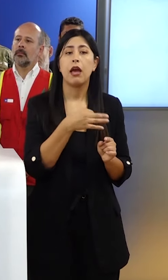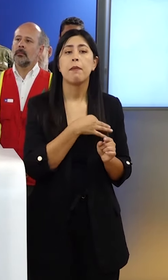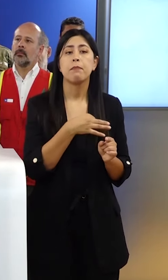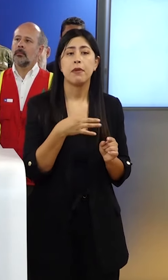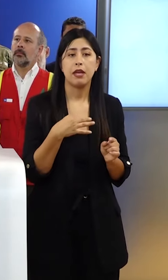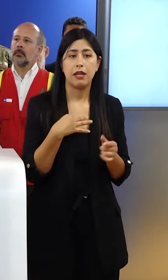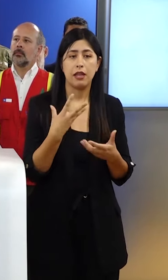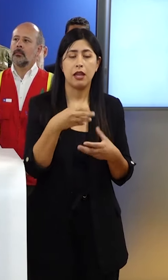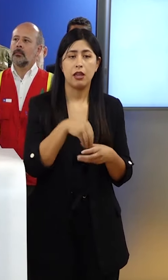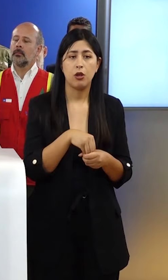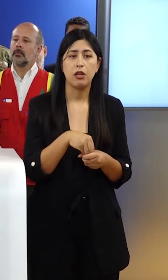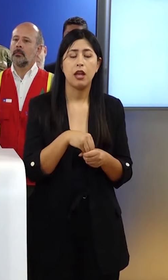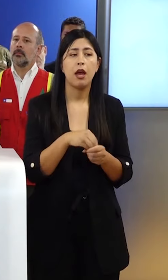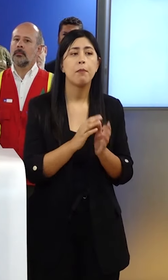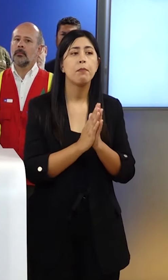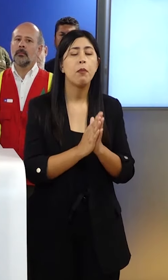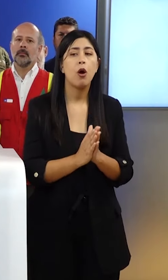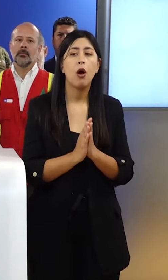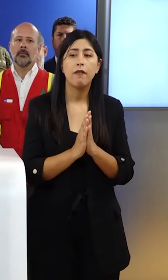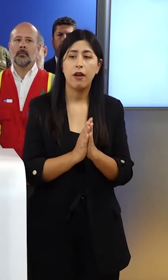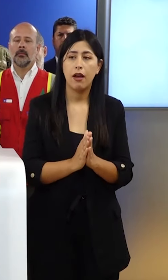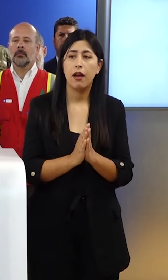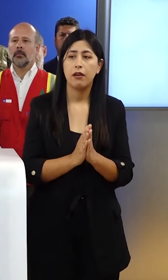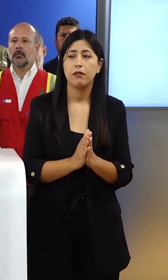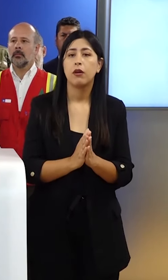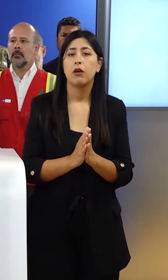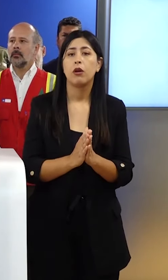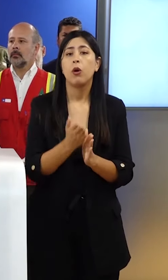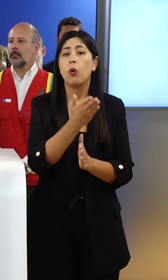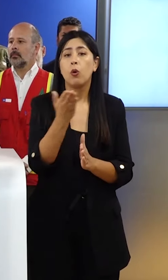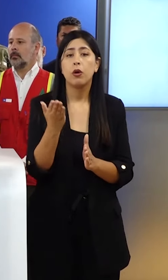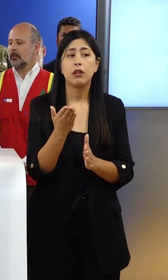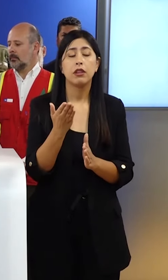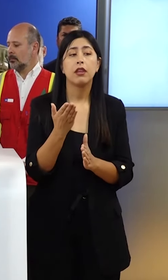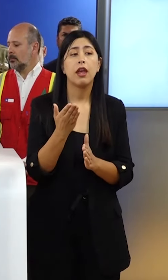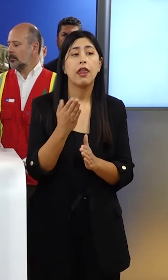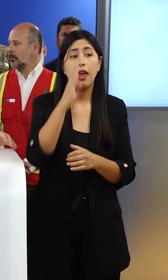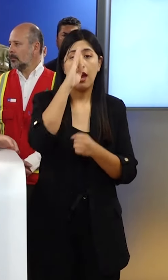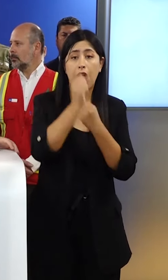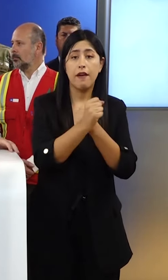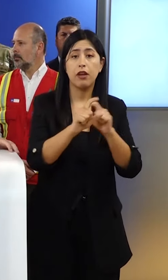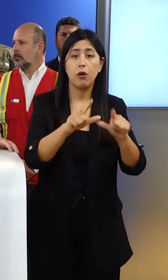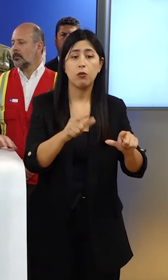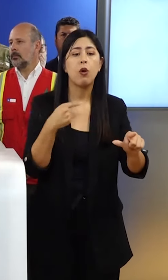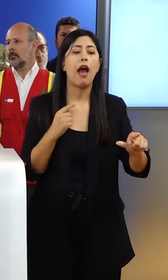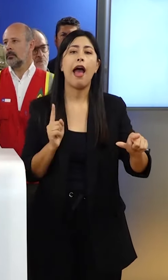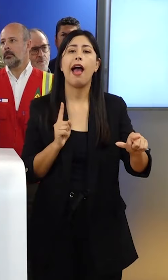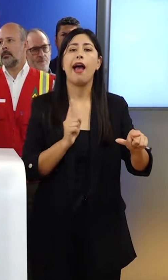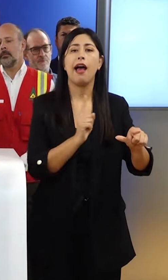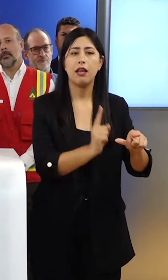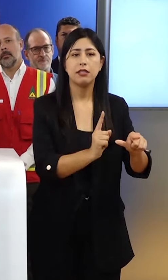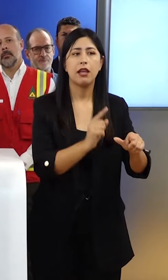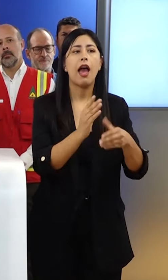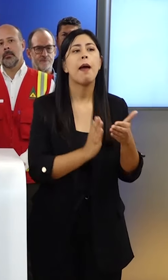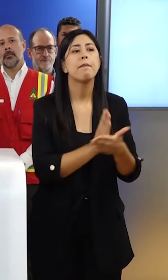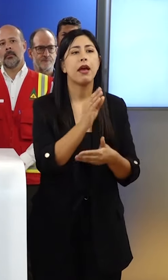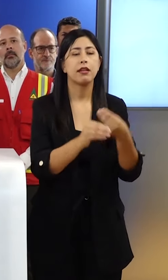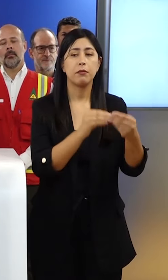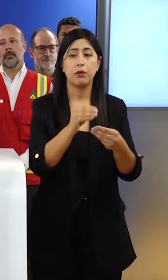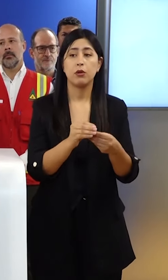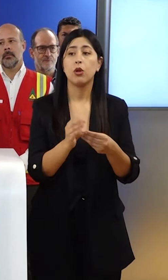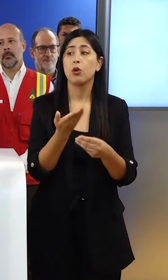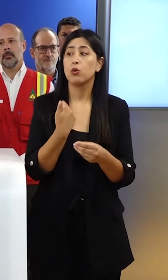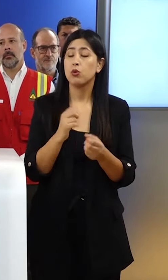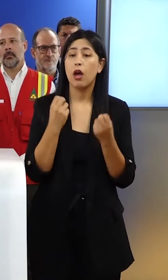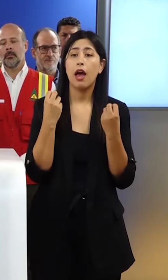ministra del interior por favor en acercarse a la unidades de carabineros para realizar este este proceso y tal como lo señalaba nosotros